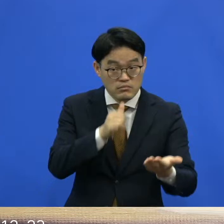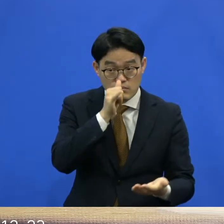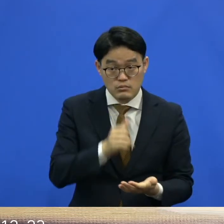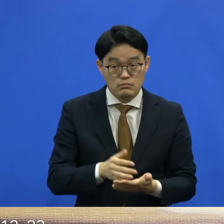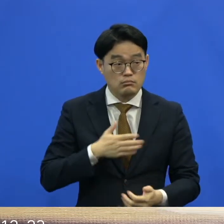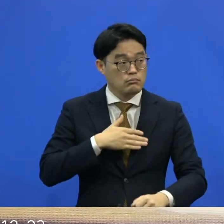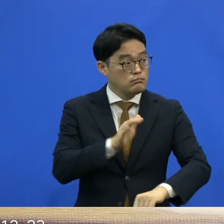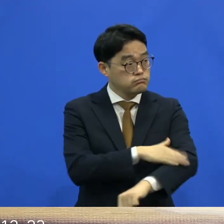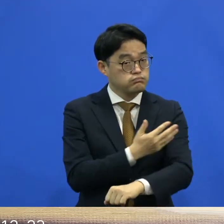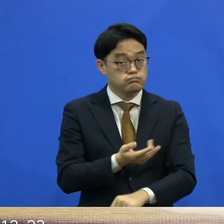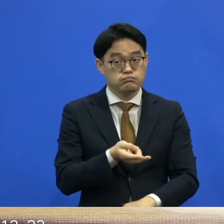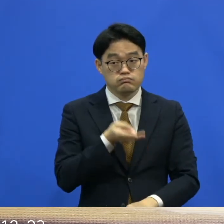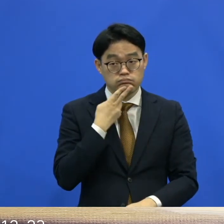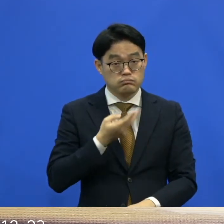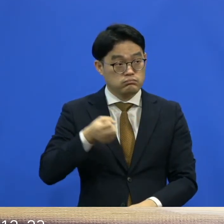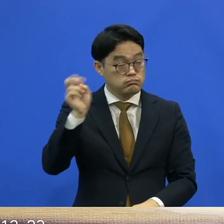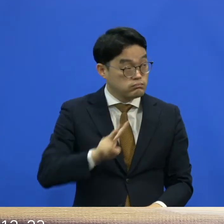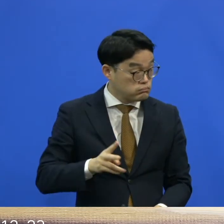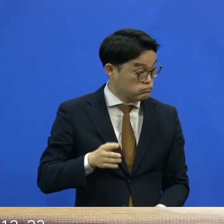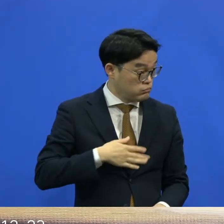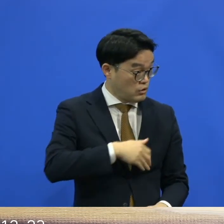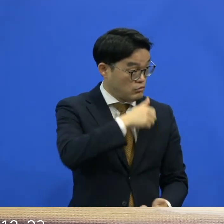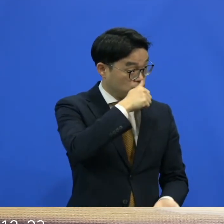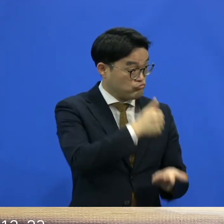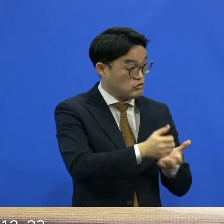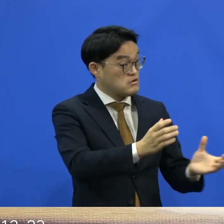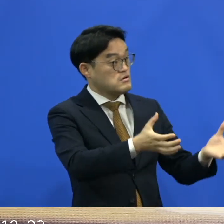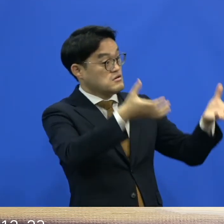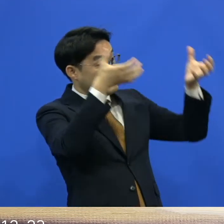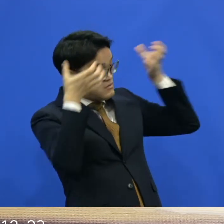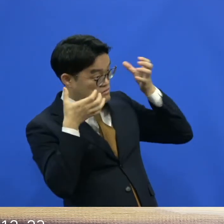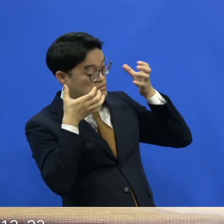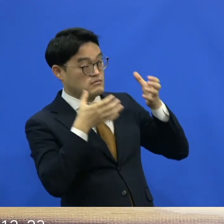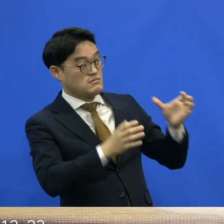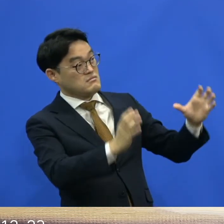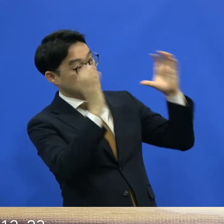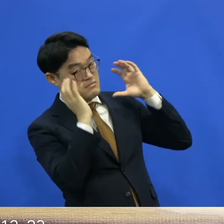잘못이 없는데 죄를 내가 다 뒤집었었어.